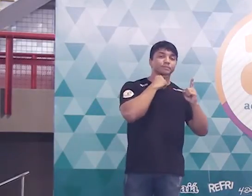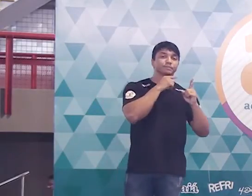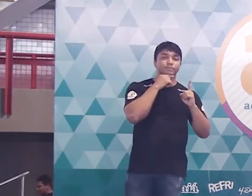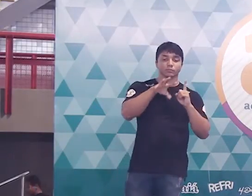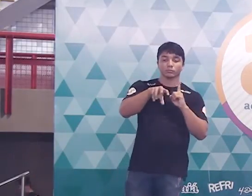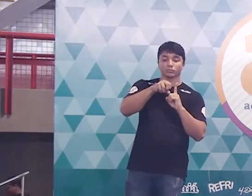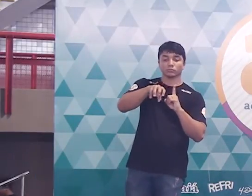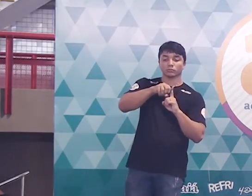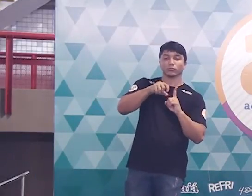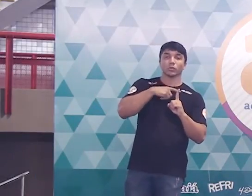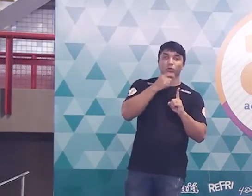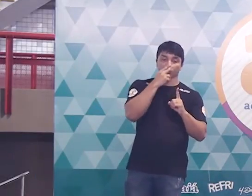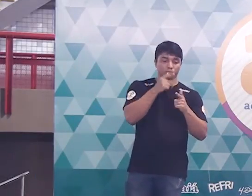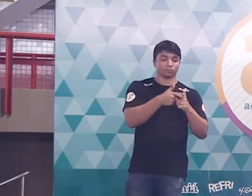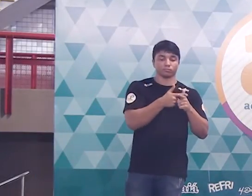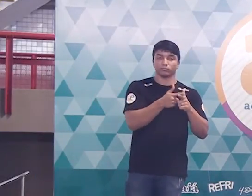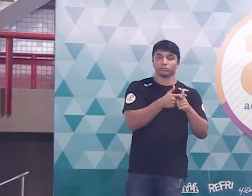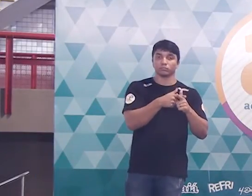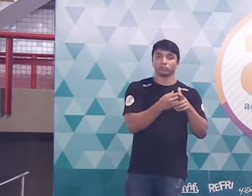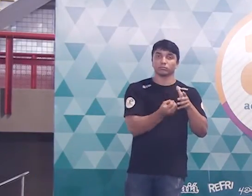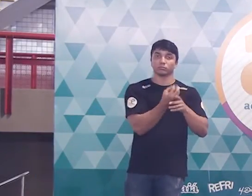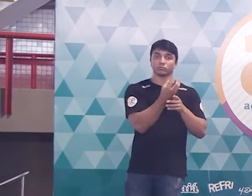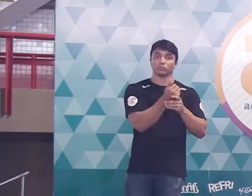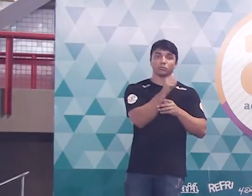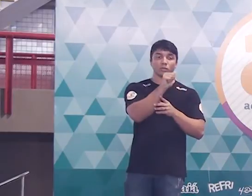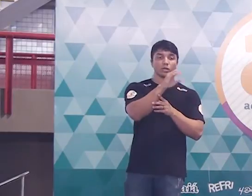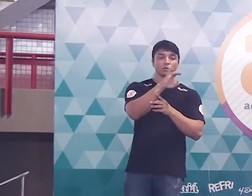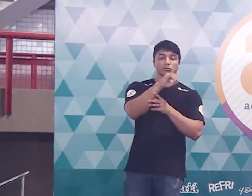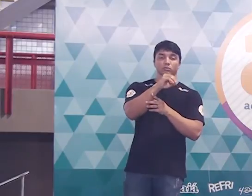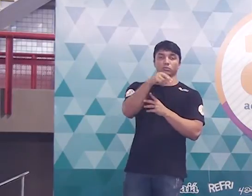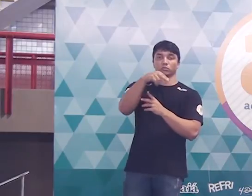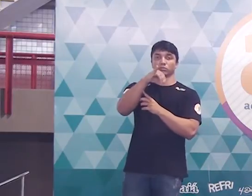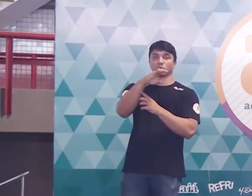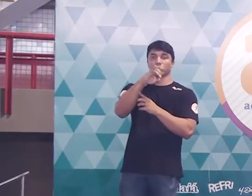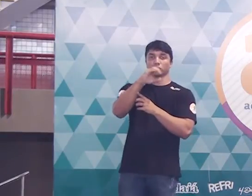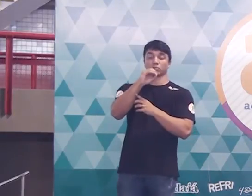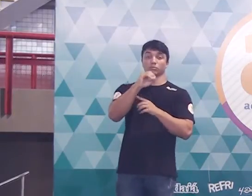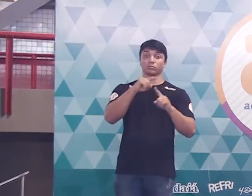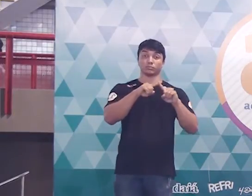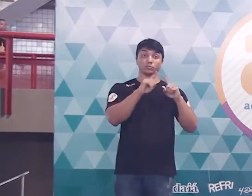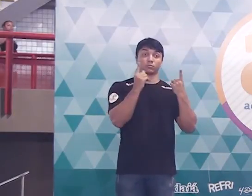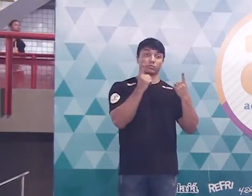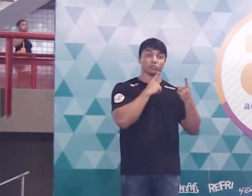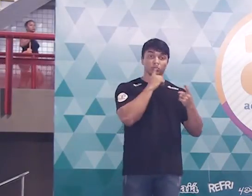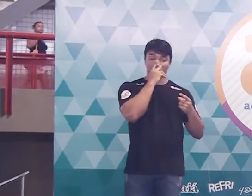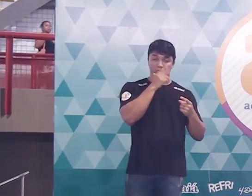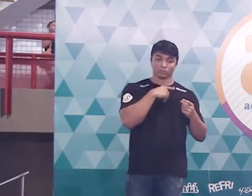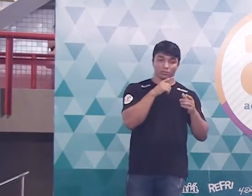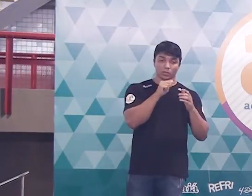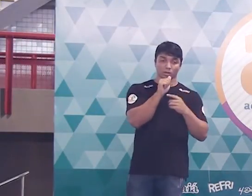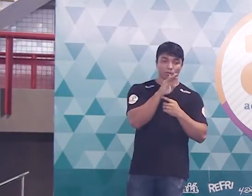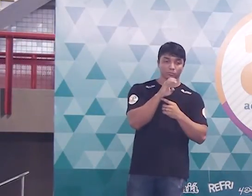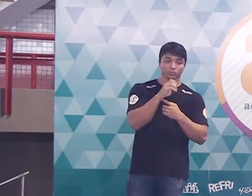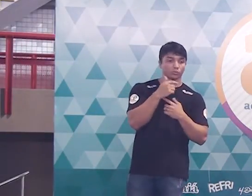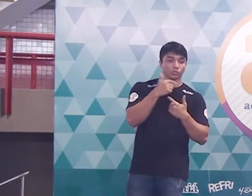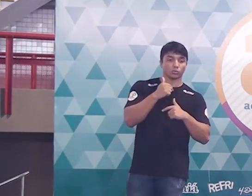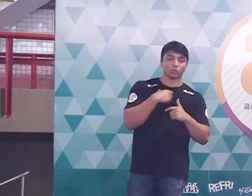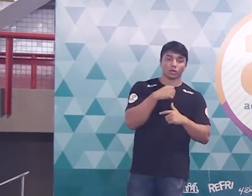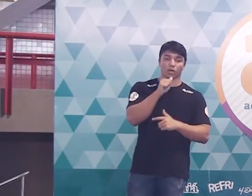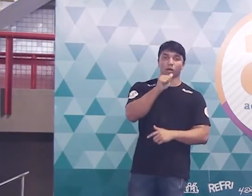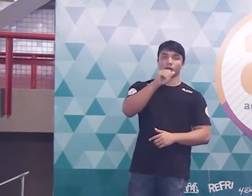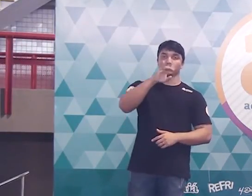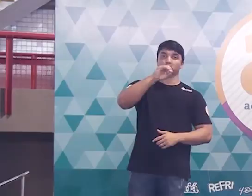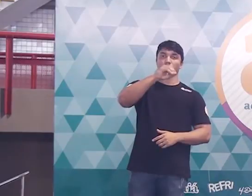ela vai ter uma falha na produção de ácidos nucleicos. Só que você vê que nas alternativas não tem ácido nucleico, né?